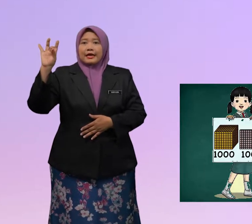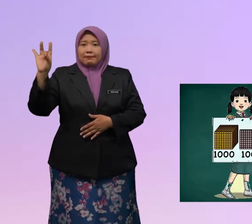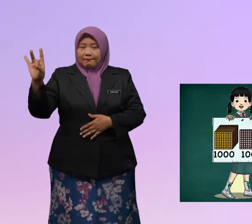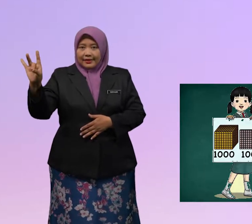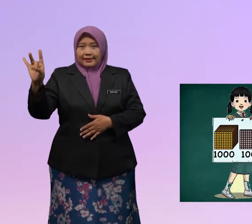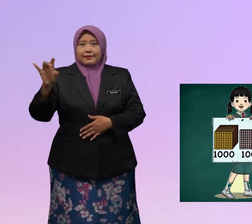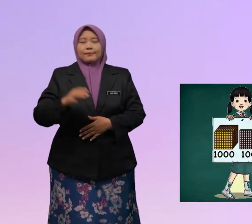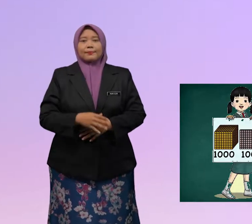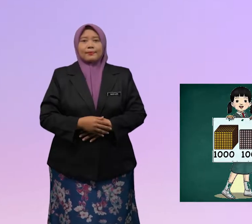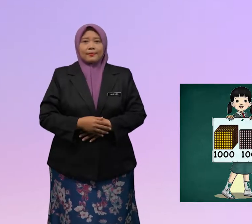1,108.